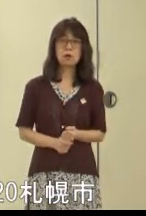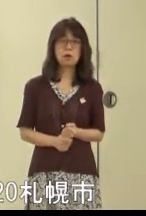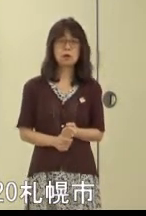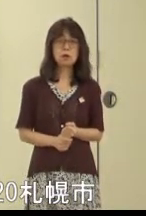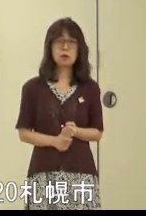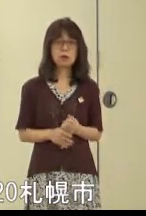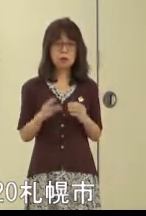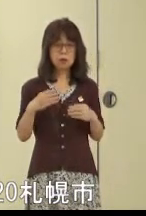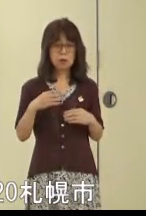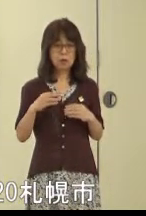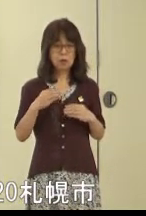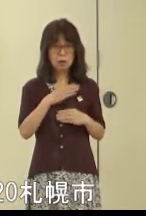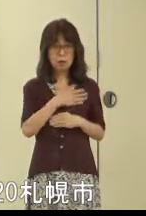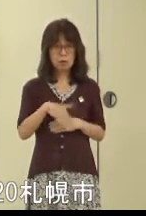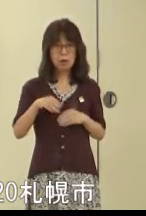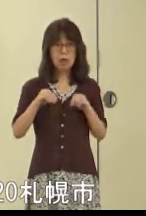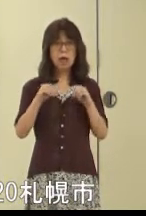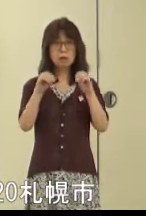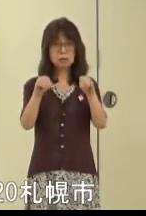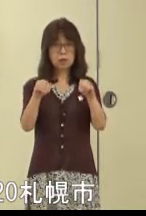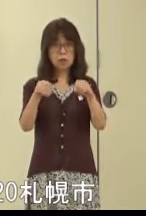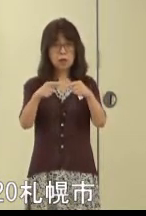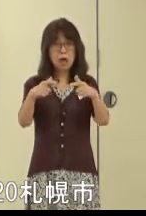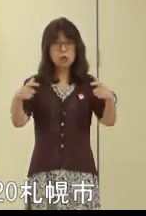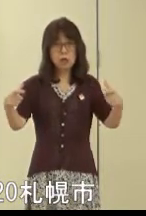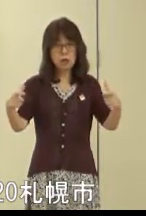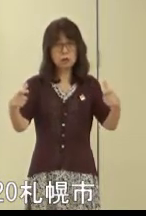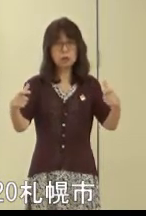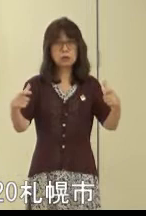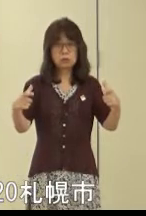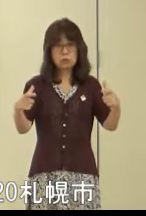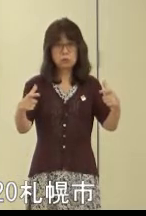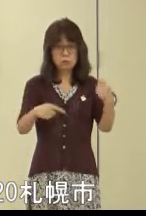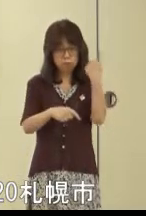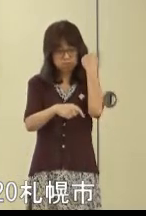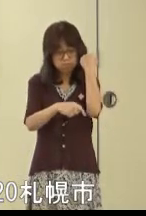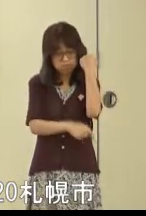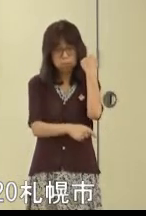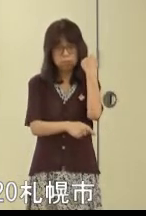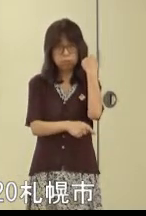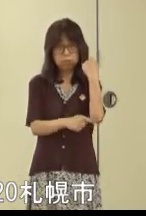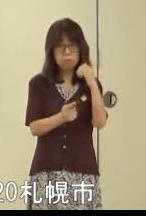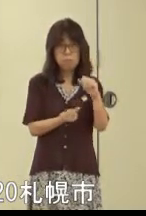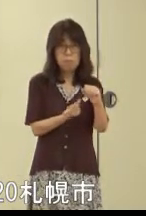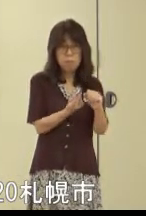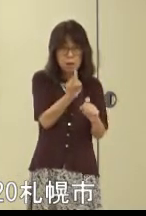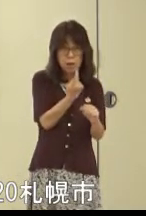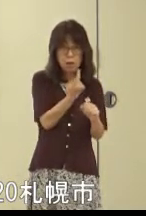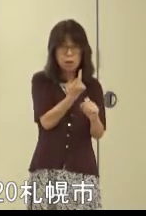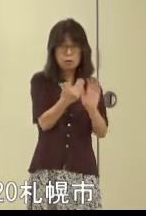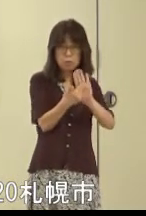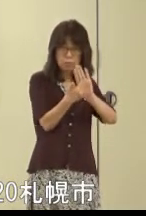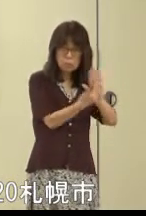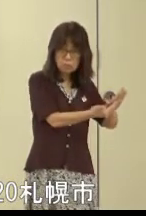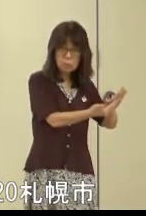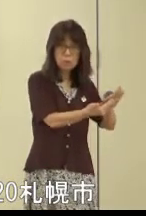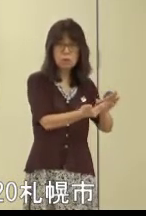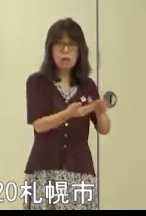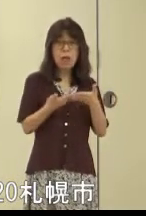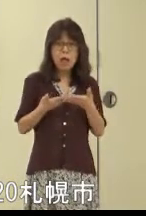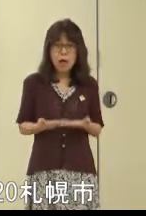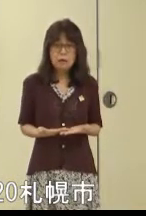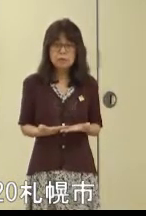まあ幹線の今後の感染拡大の震源地とならないように安全安心楽しめるまあそういう